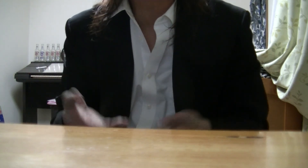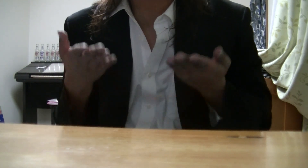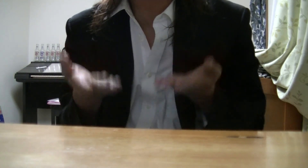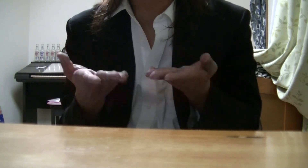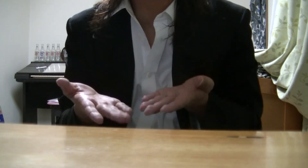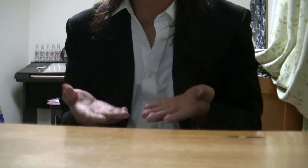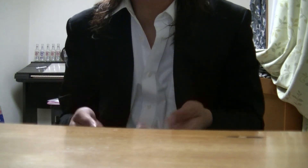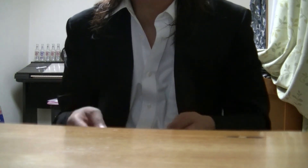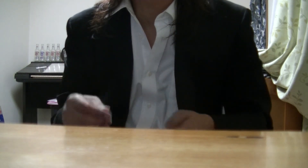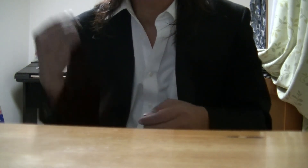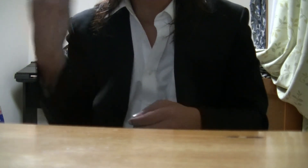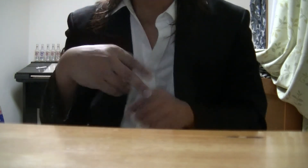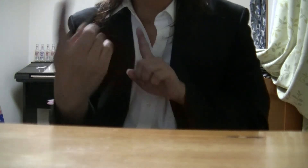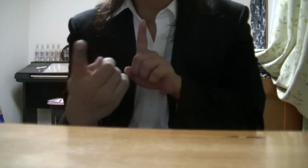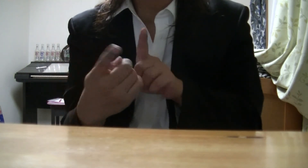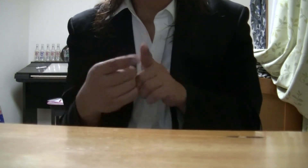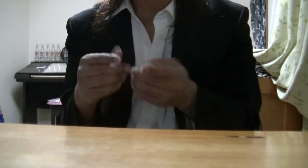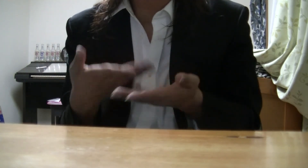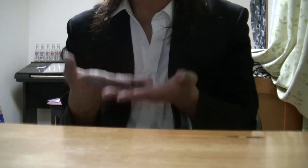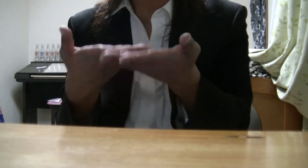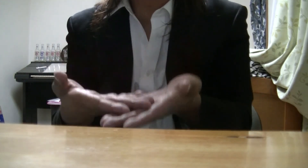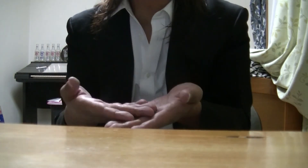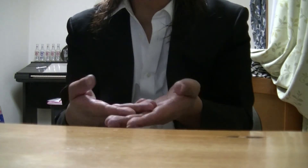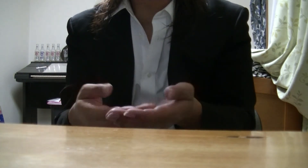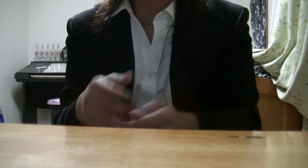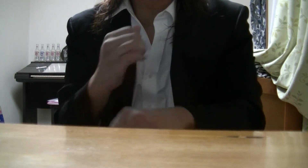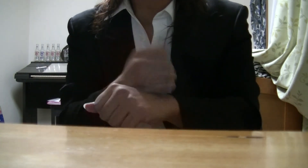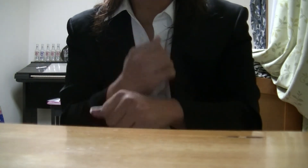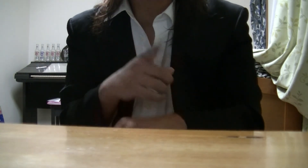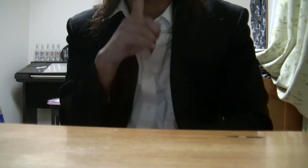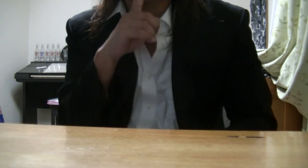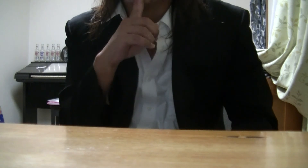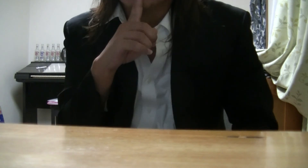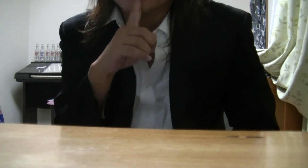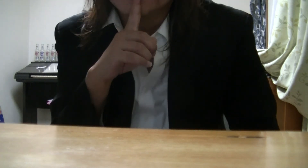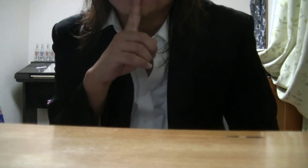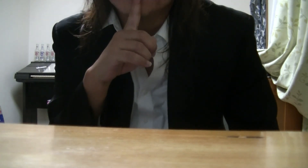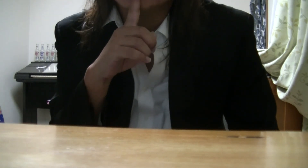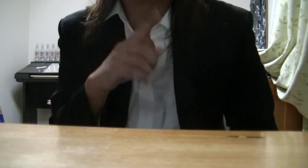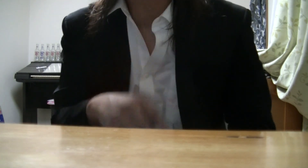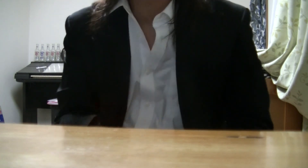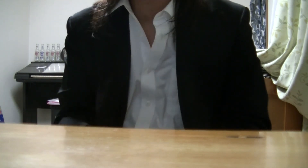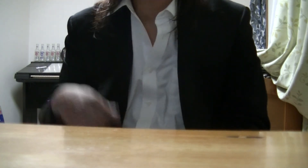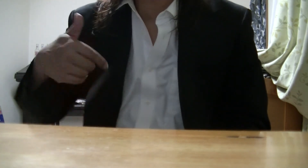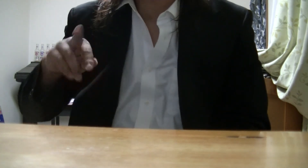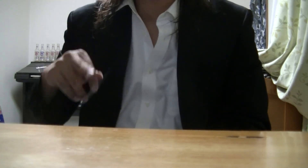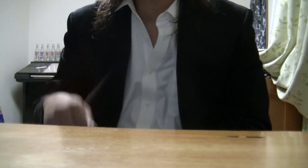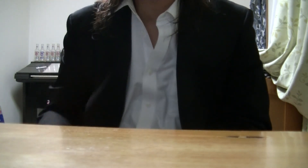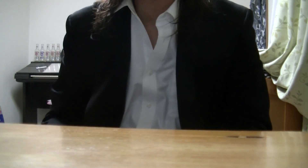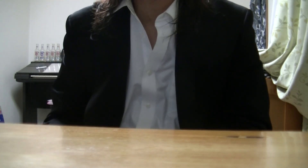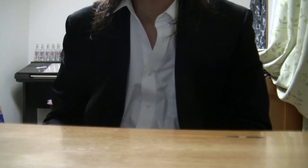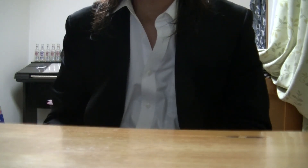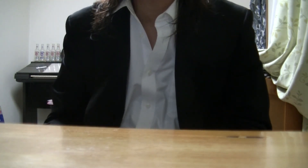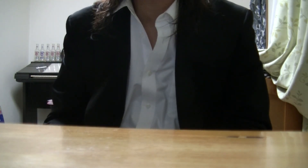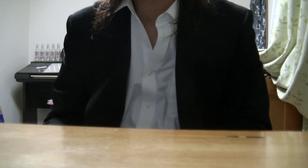また会いたくなるサービスと接客の極意、伏瀬くんですね、伏瀬ともひろ、全然違いました